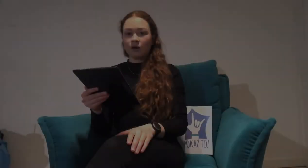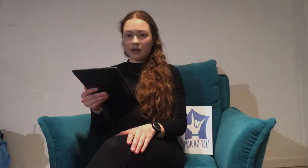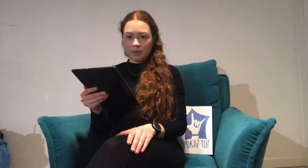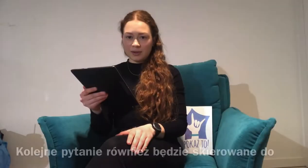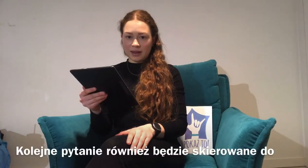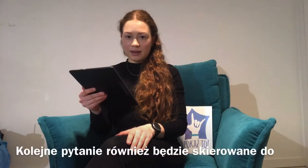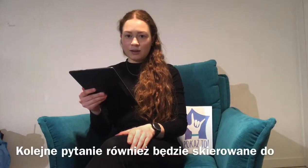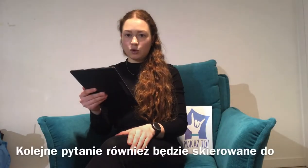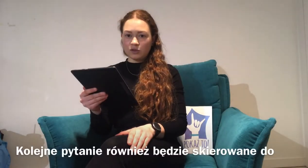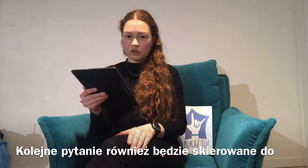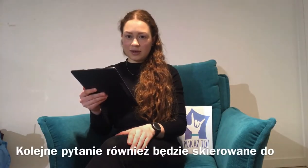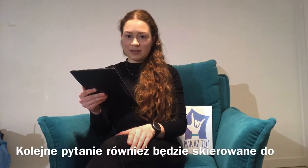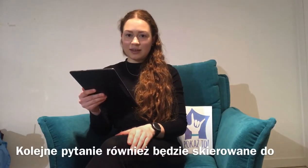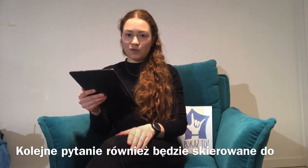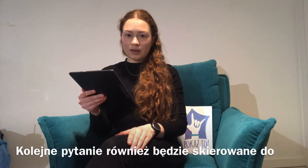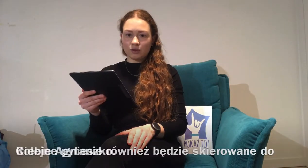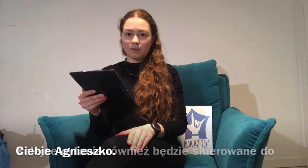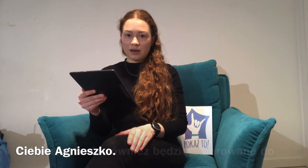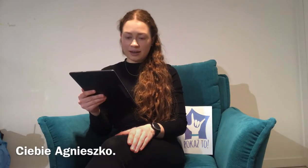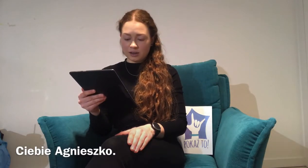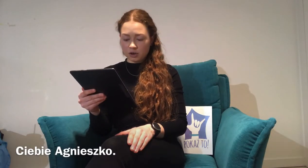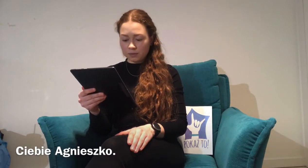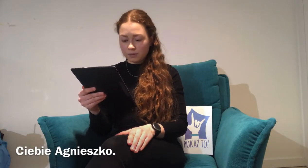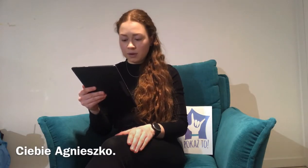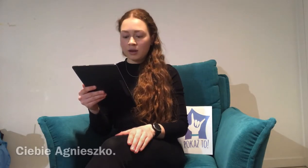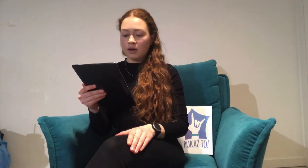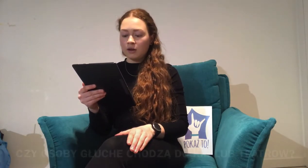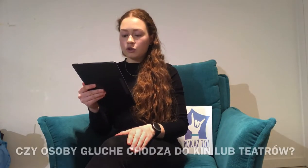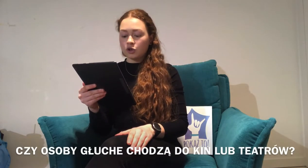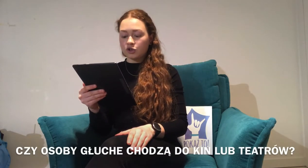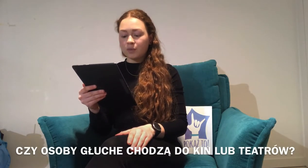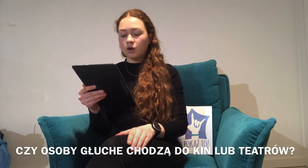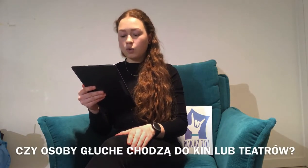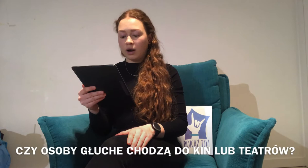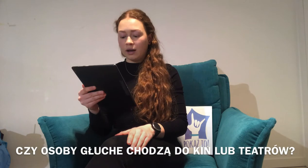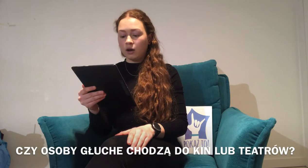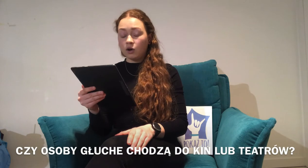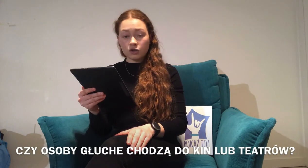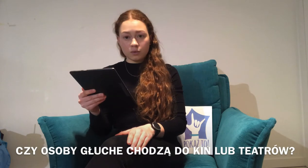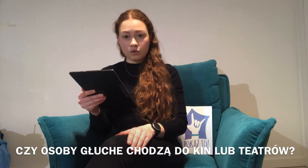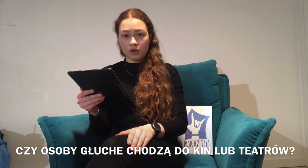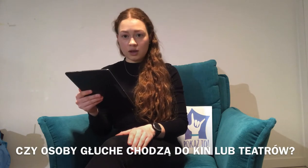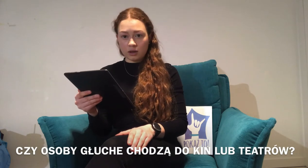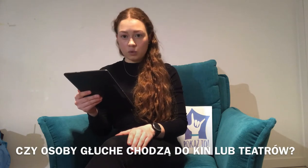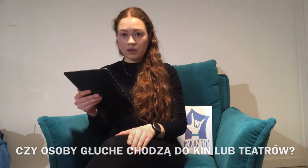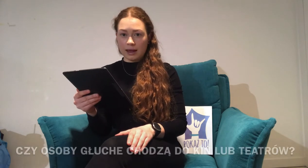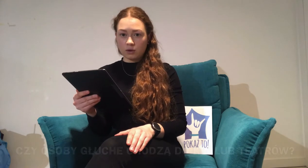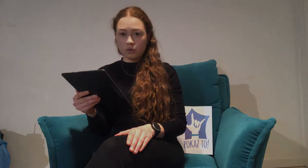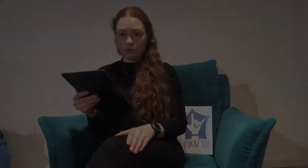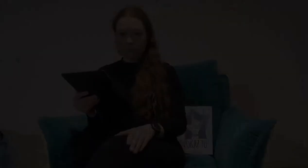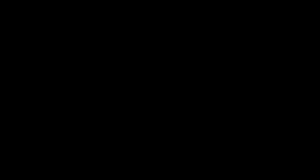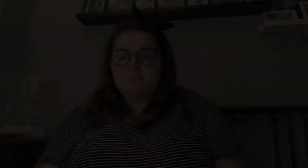Kolejne pytanie również będzie skierowane do Ciebie, Agnieszko. Czy osoby głuche chodzą do kin lub teatrów?